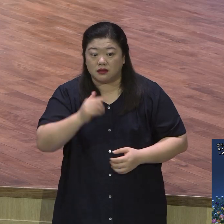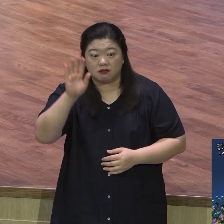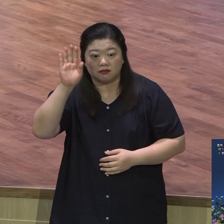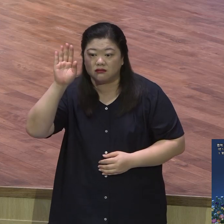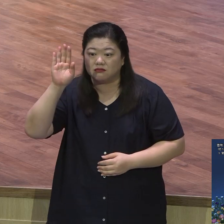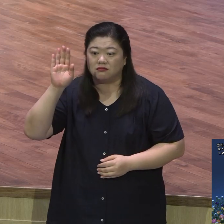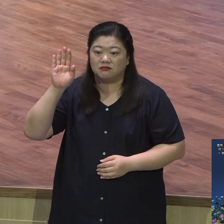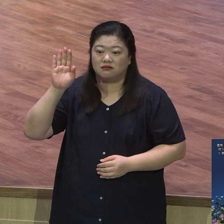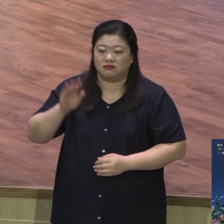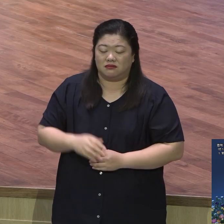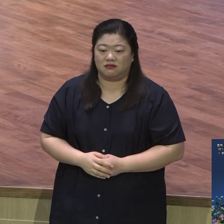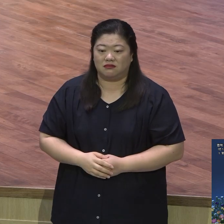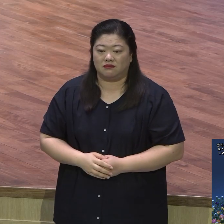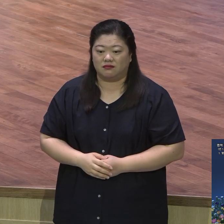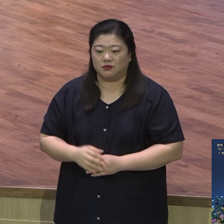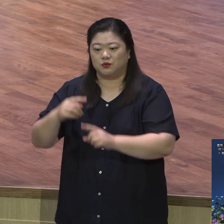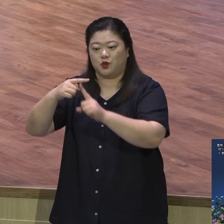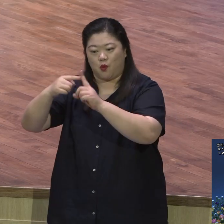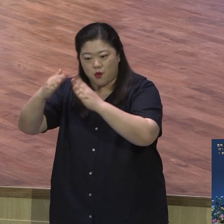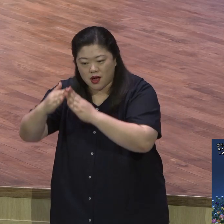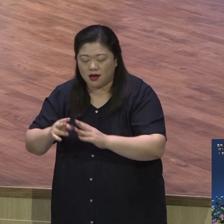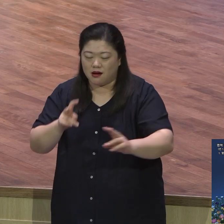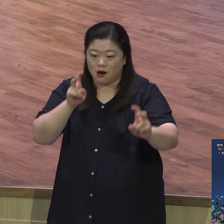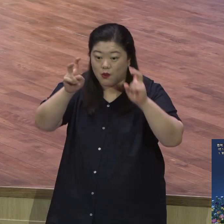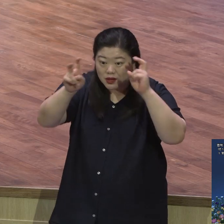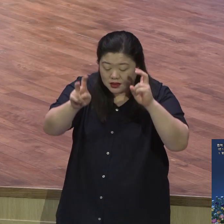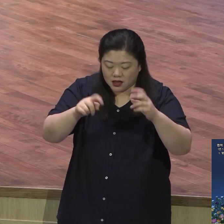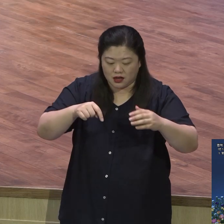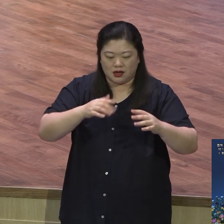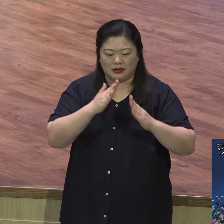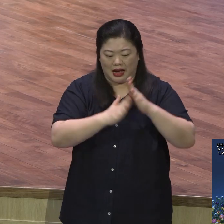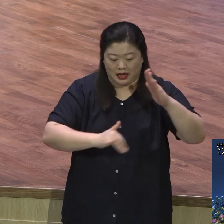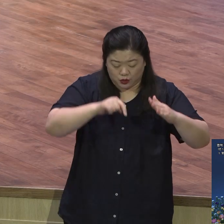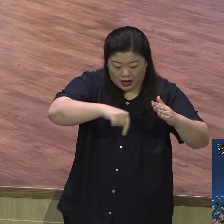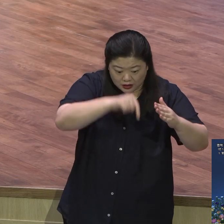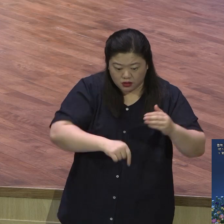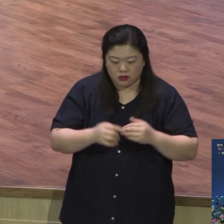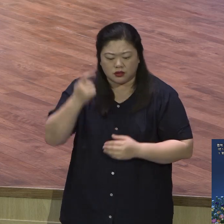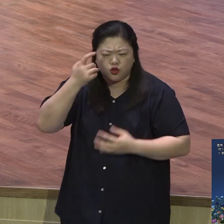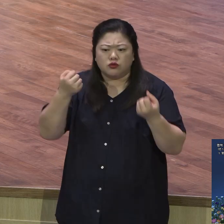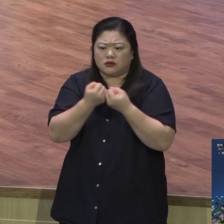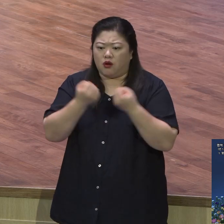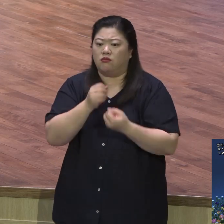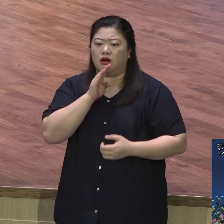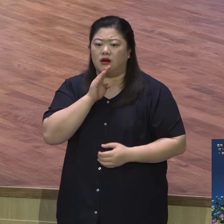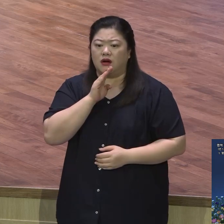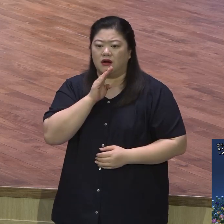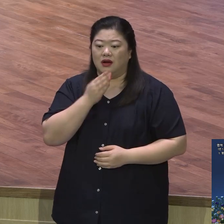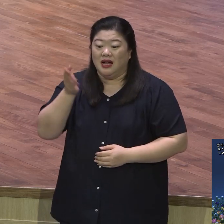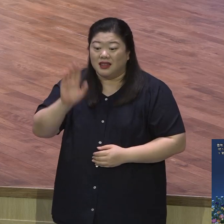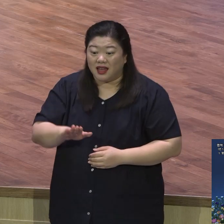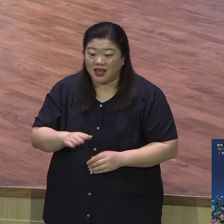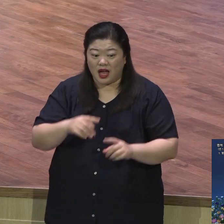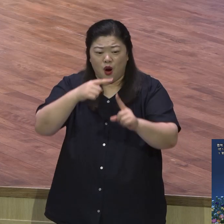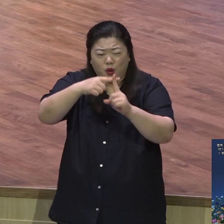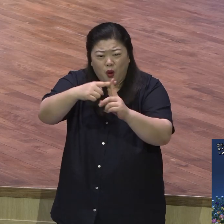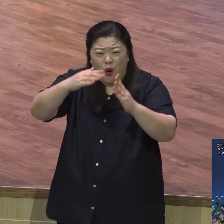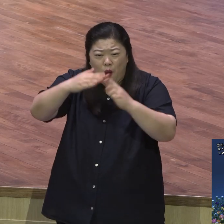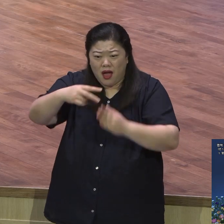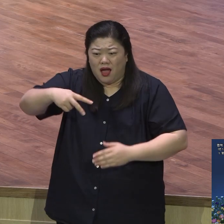교회에서나 사회에서나 여러분이 영적 싸움을 살아야 되는데 심지어 교회 안에서도 영적 싸움을 안 싸우고 육신적 싸움을